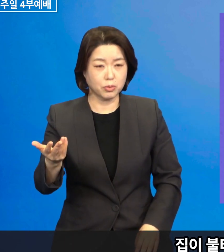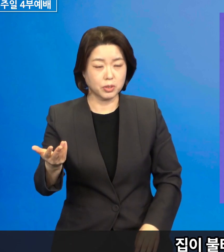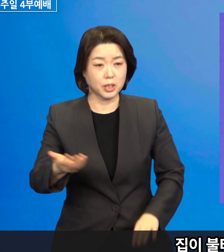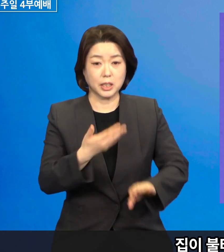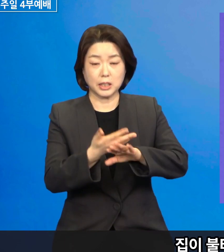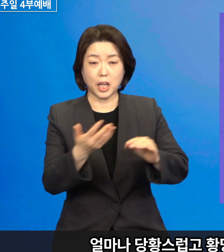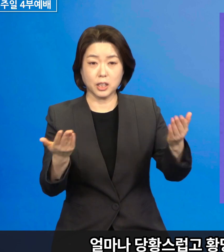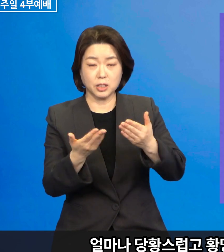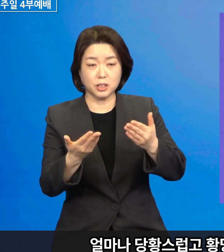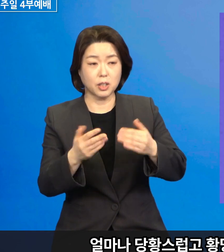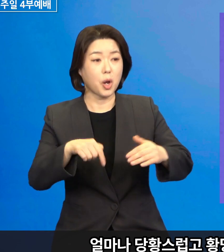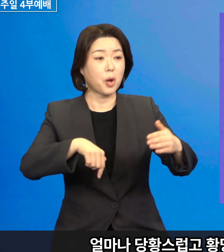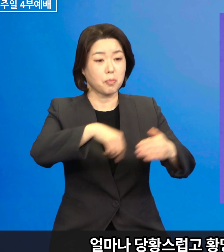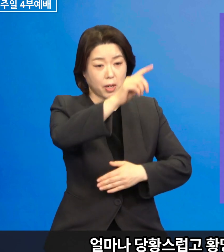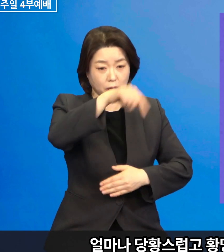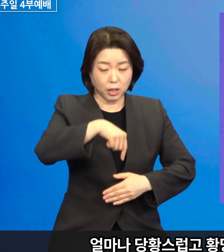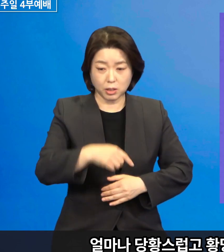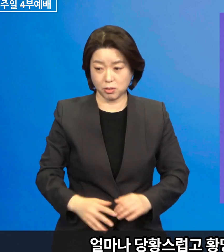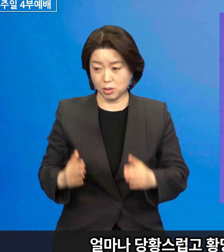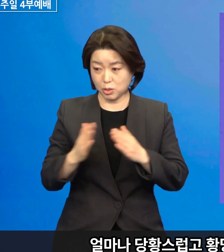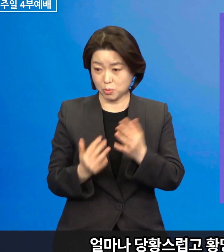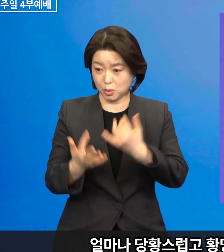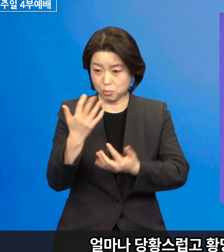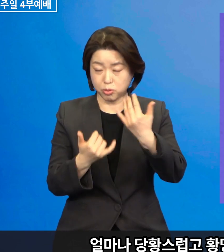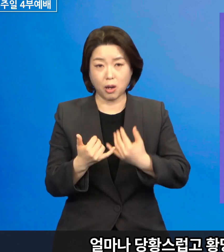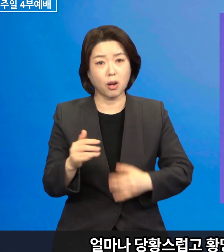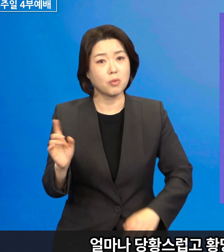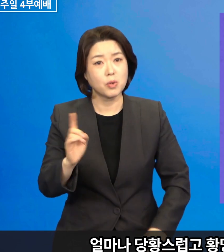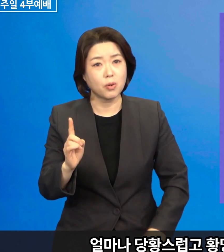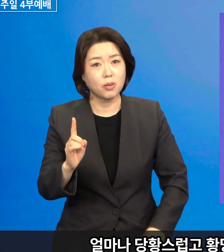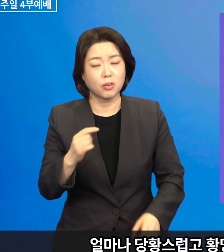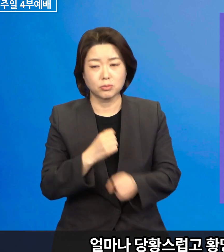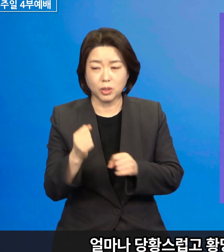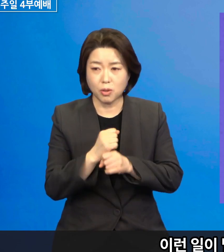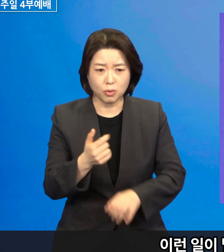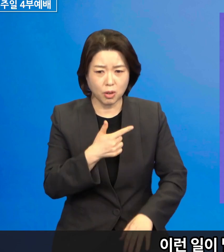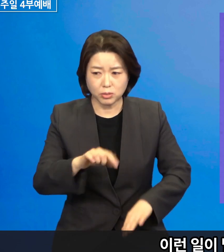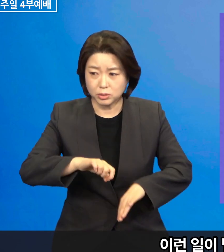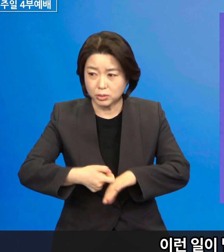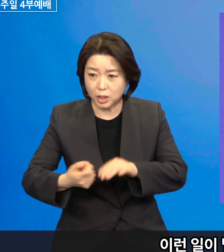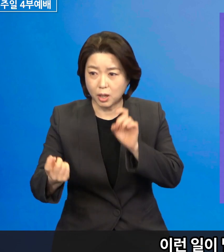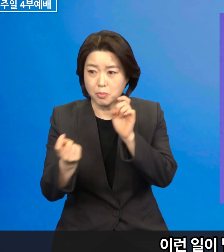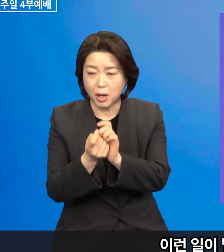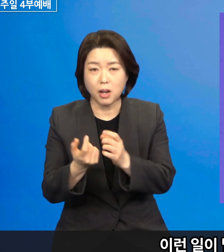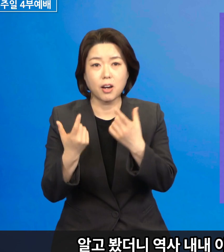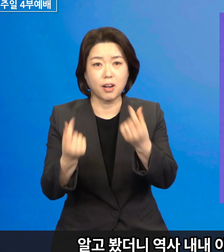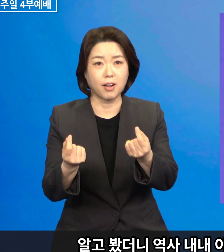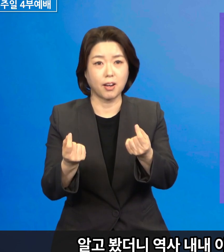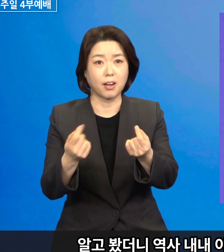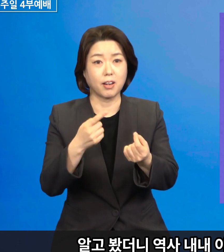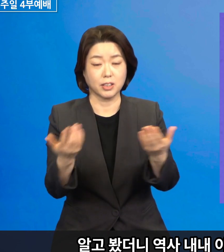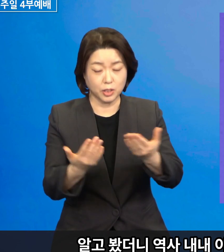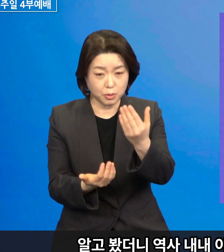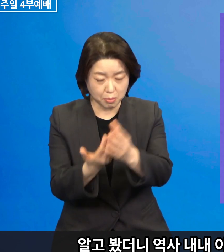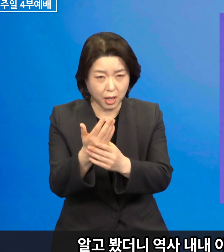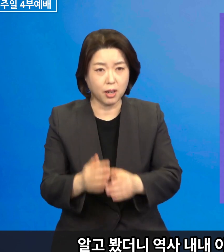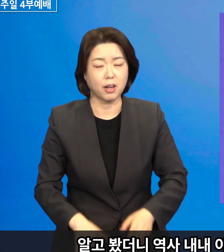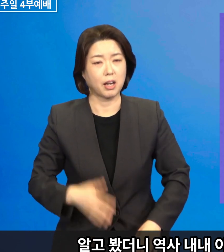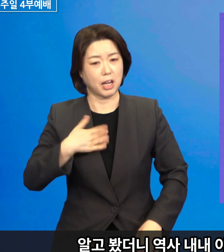불타버렸어요. 얼마나 당황스럽고 황당하고 큰 재앙이겠습니까? 이런 일이 벌어진 거예요. 알고